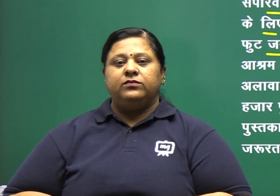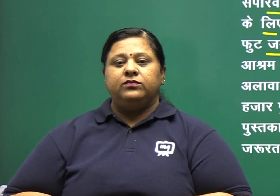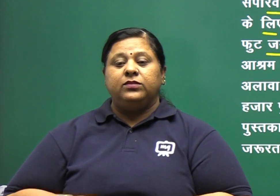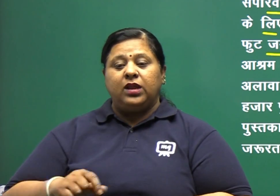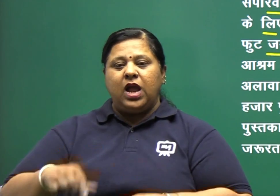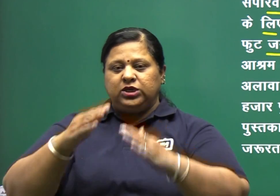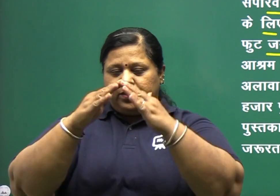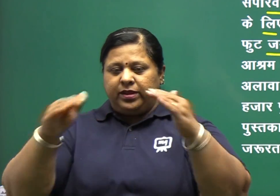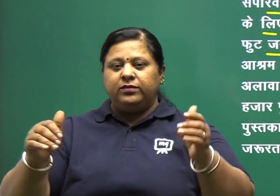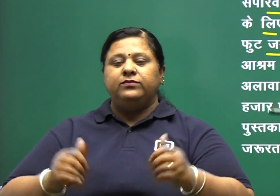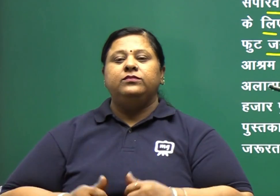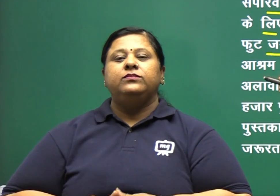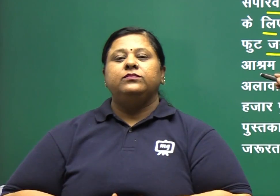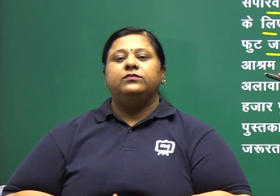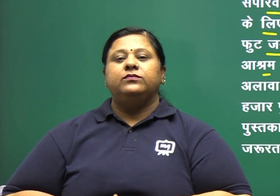आश्रम में